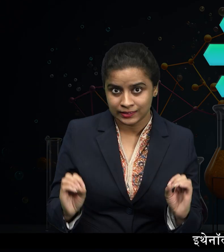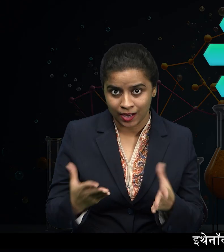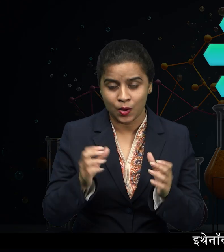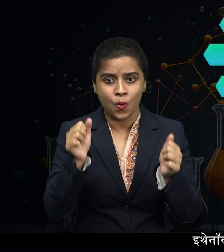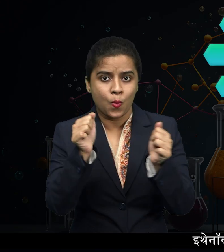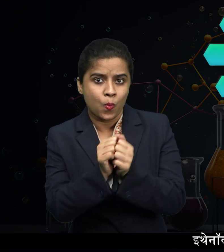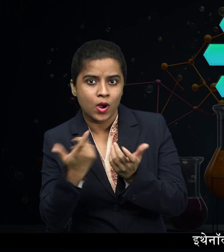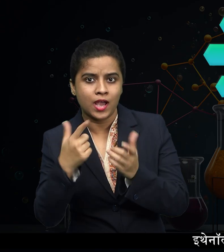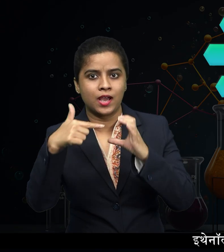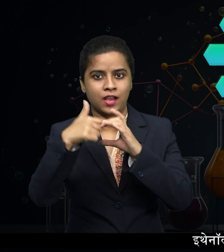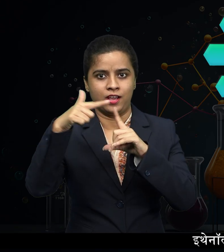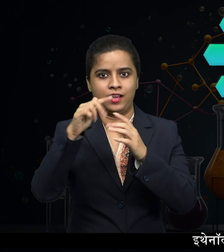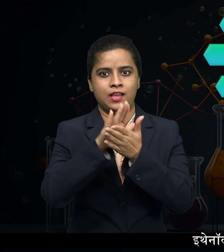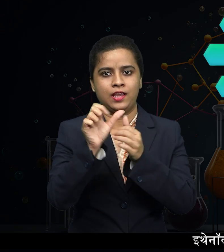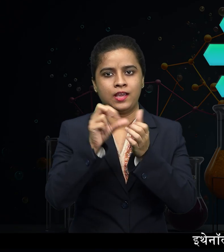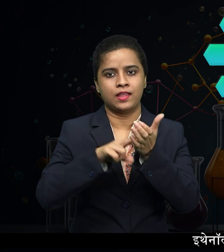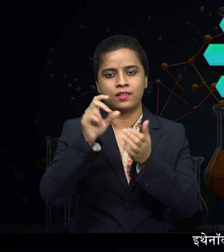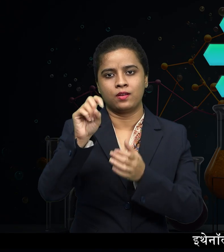इथेनॉलपासून सुरुवात करूया.